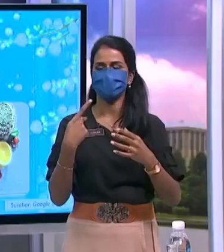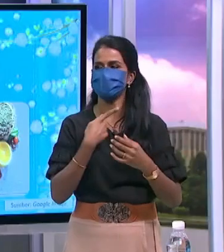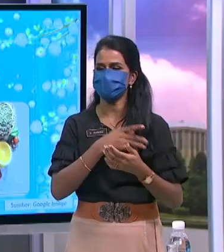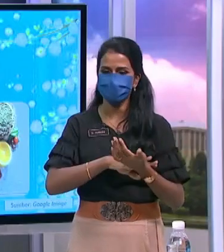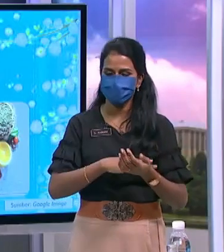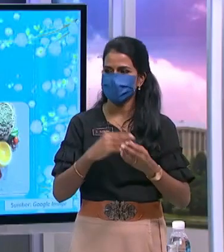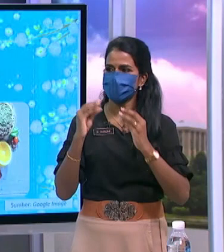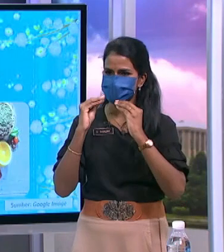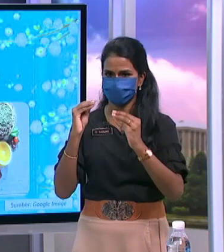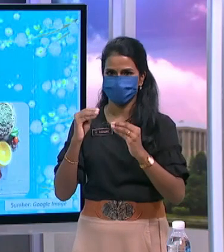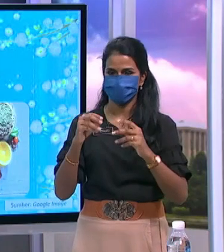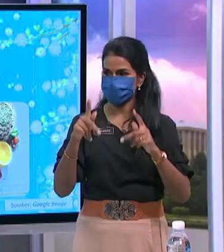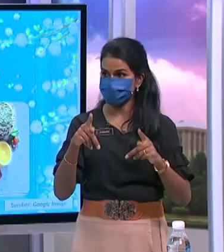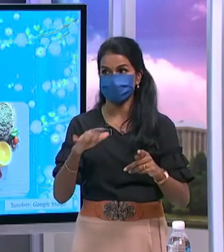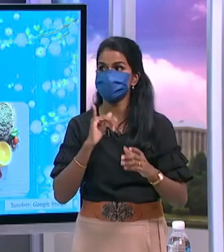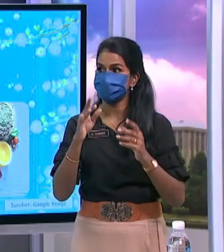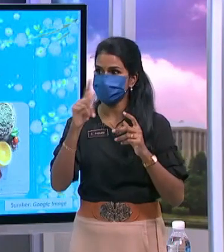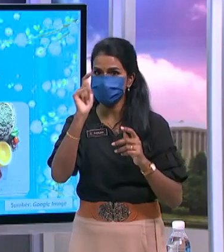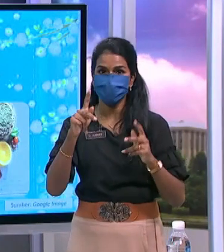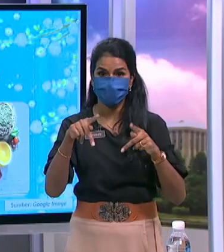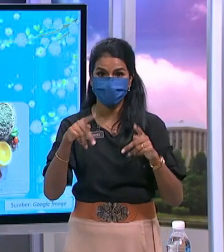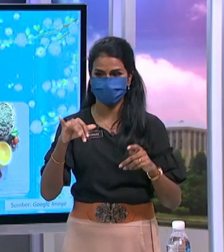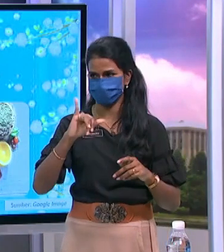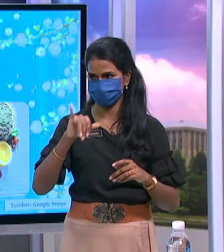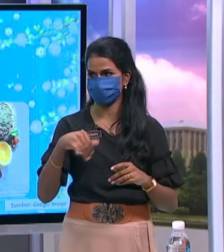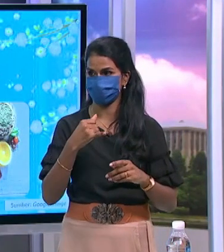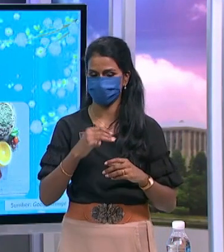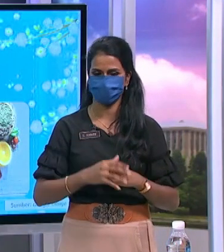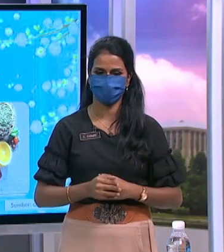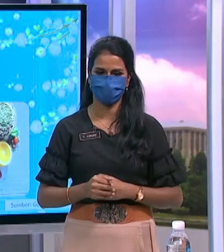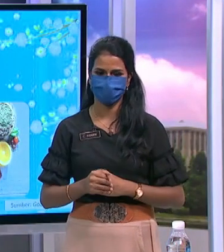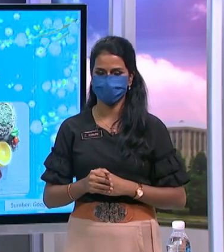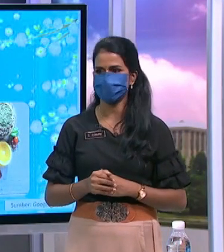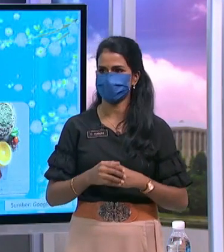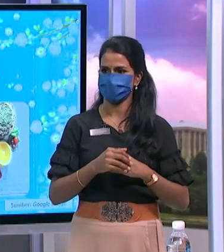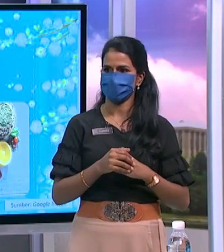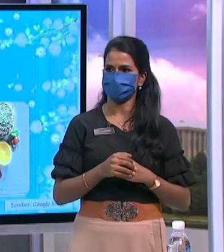Kita ajar. Pelajar, saya tanya pelajar-pelajar saya. Pelajar-pelajar pula. Okey.